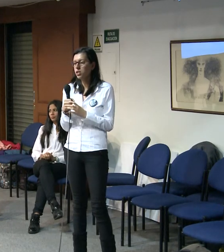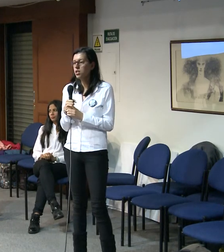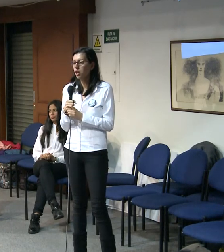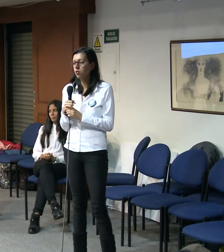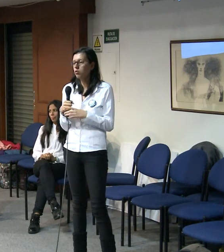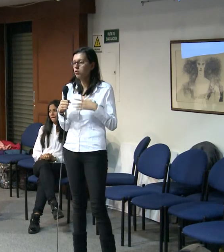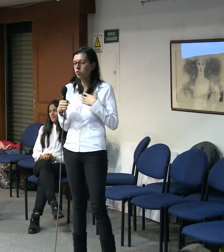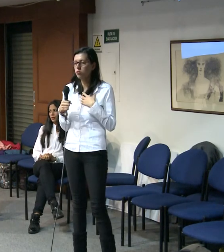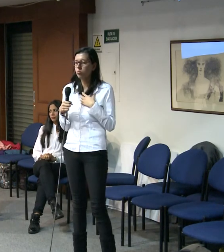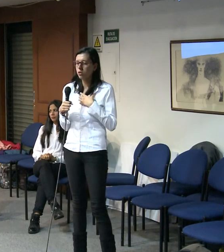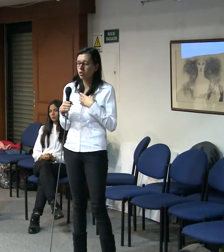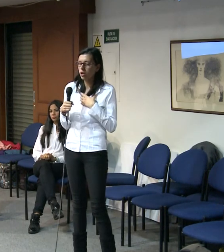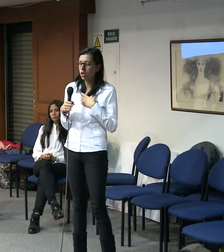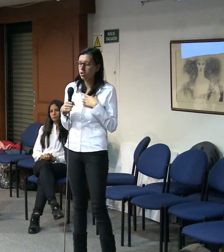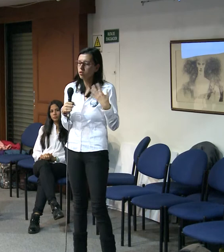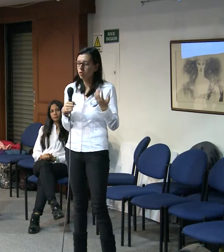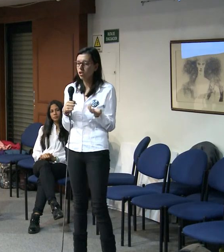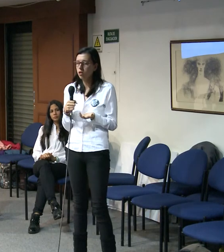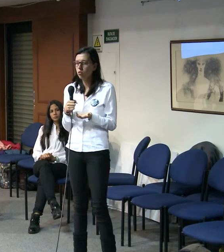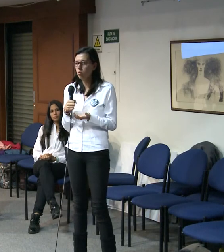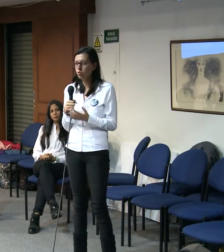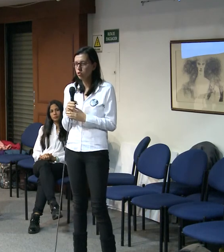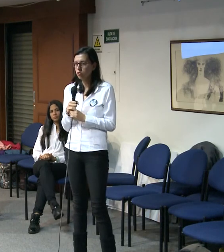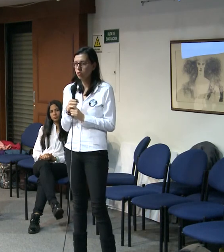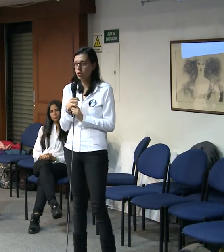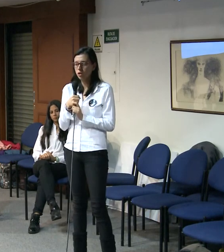un aprendizaje de todos nosotros.